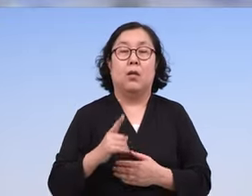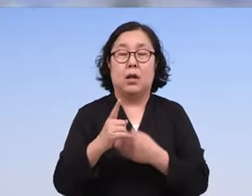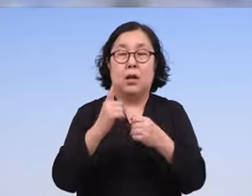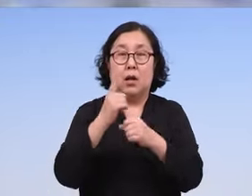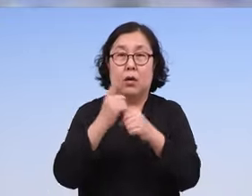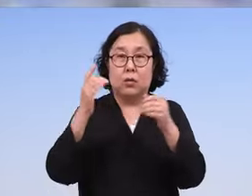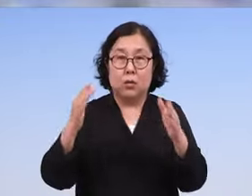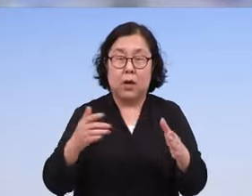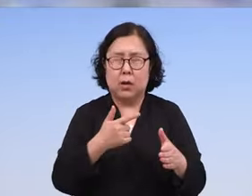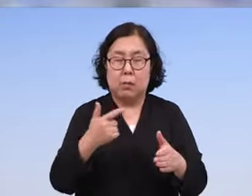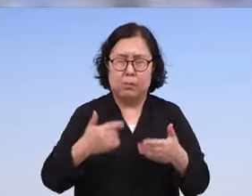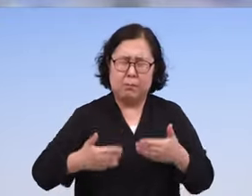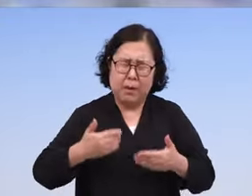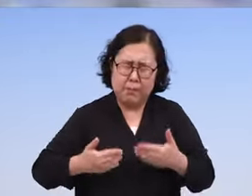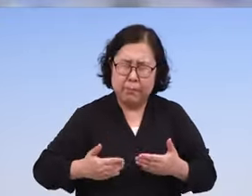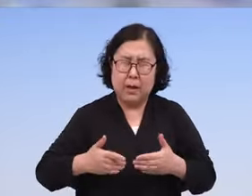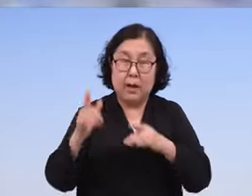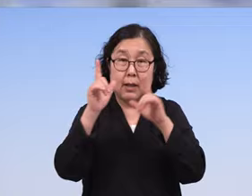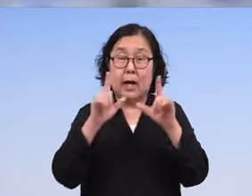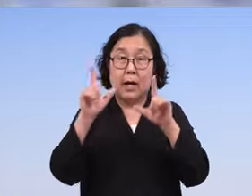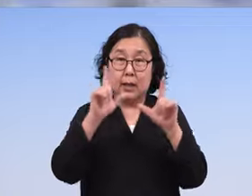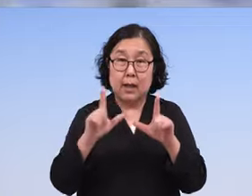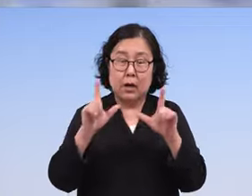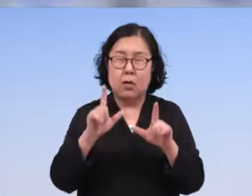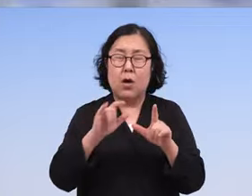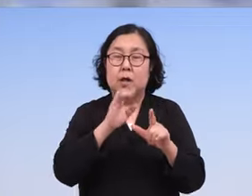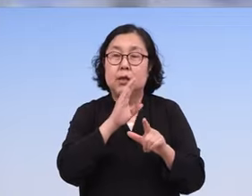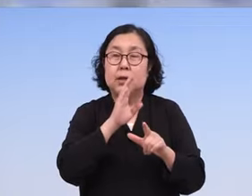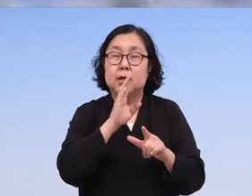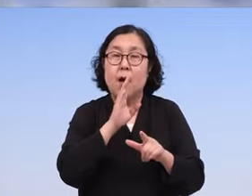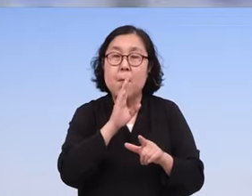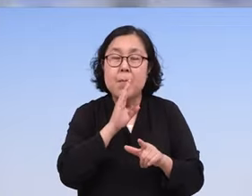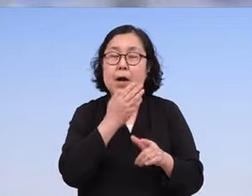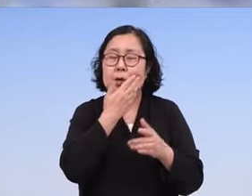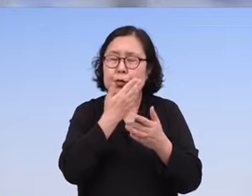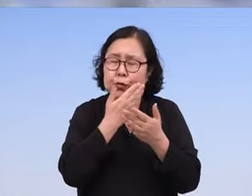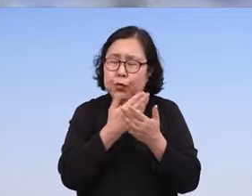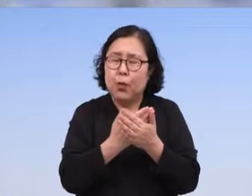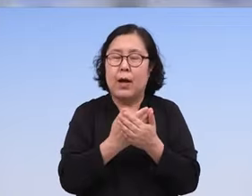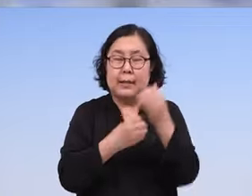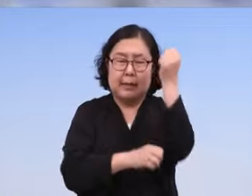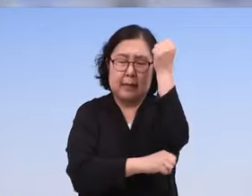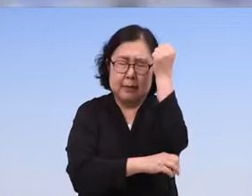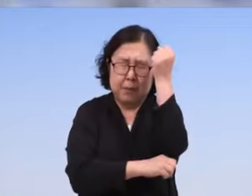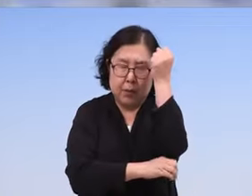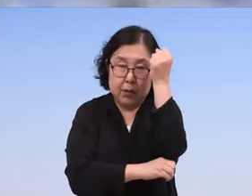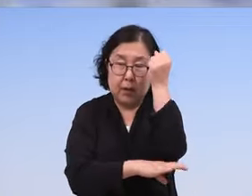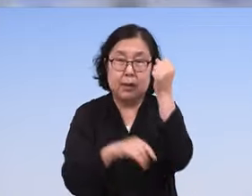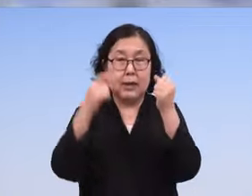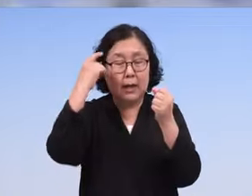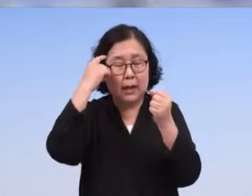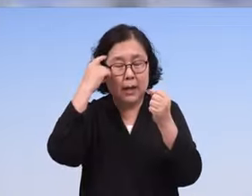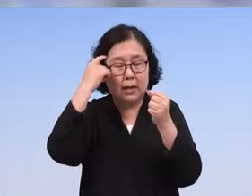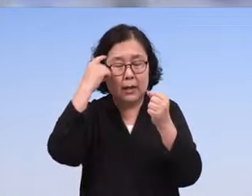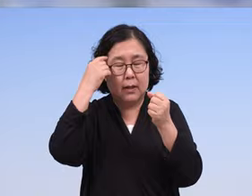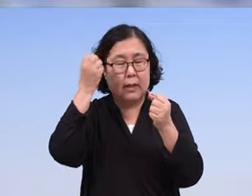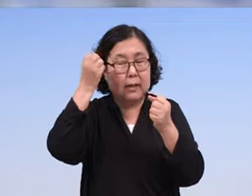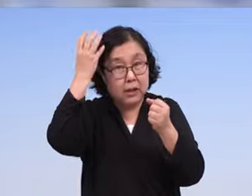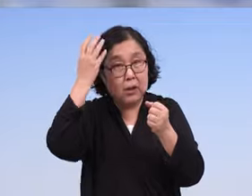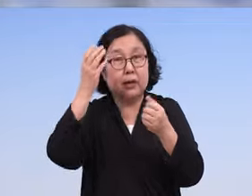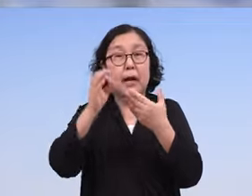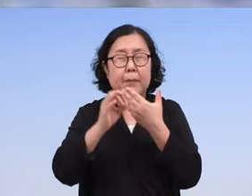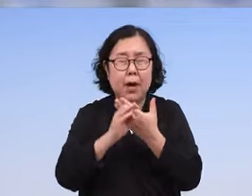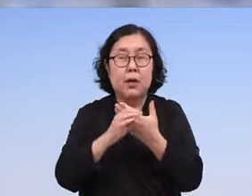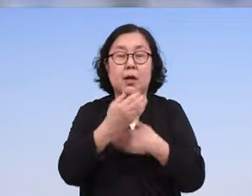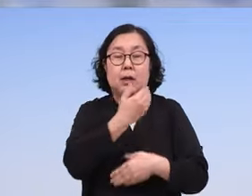올 한 해 너무 바쁘게 너무 분주하게 사시느라 정말 중요한 근원적인 생각을 놓치고 계시다면, 여러분